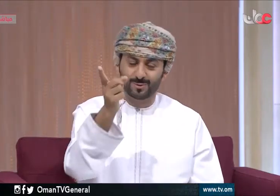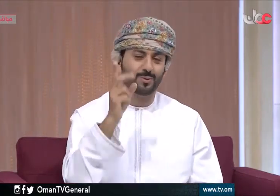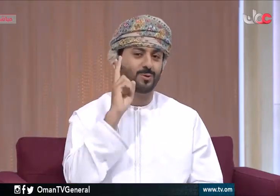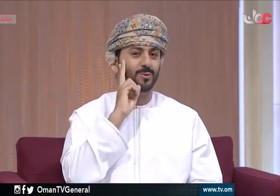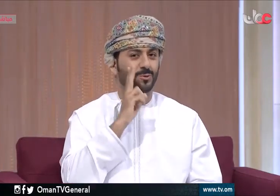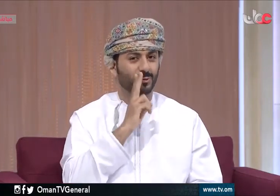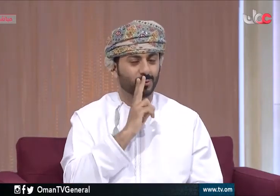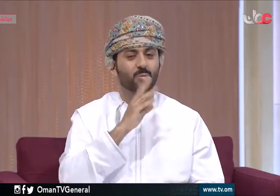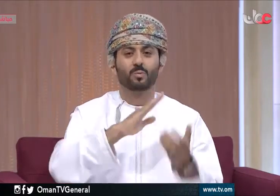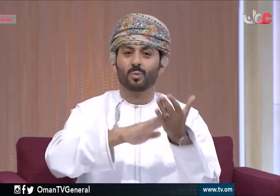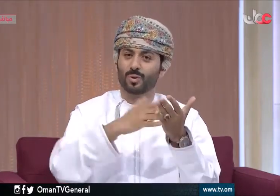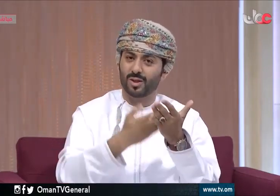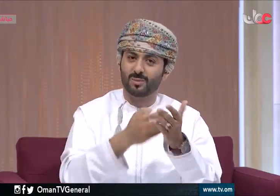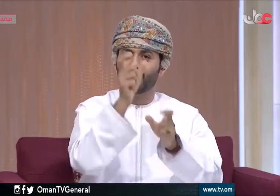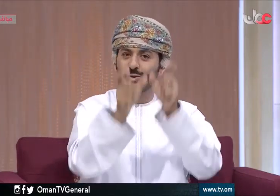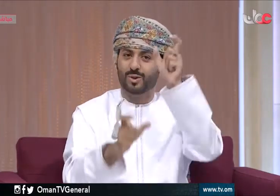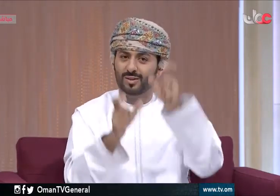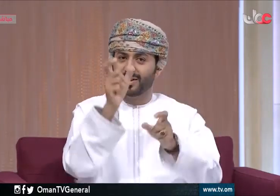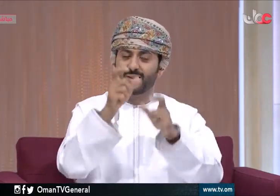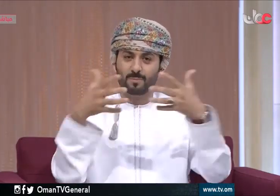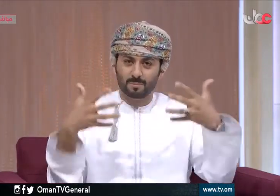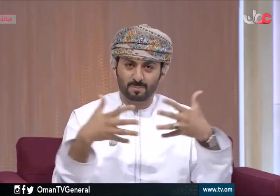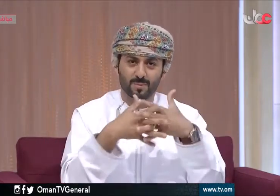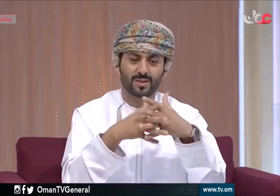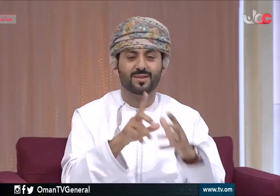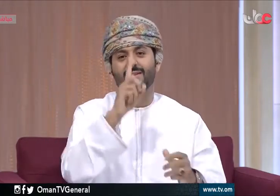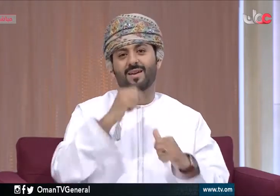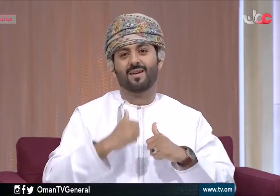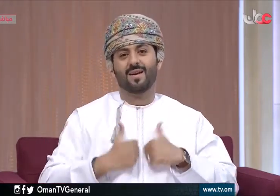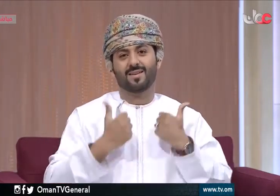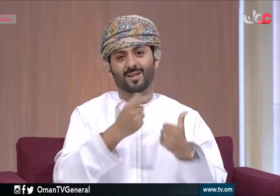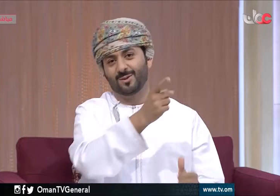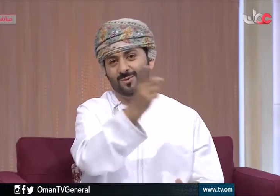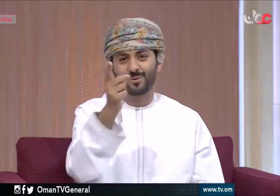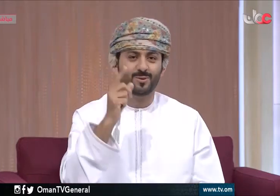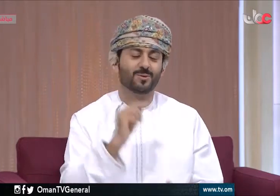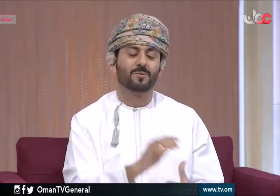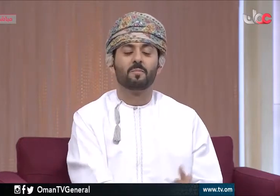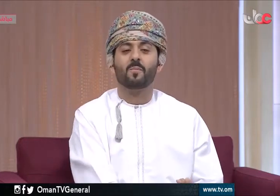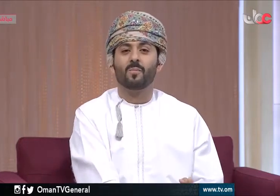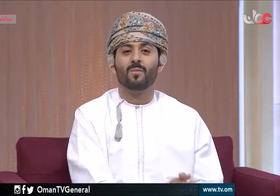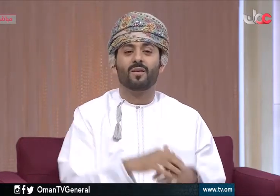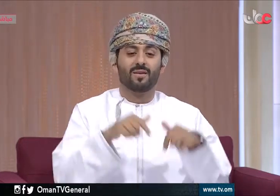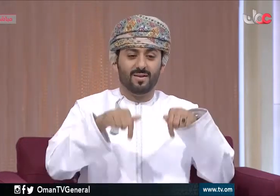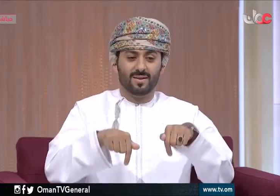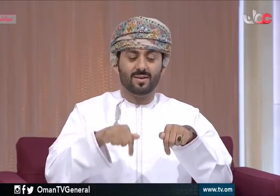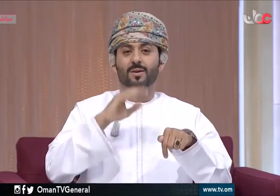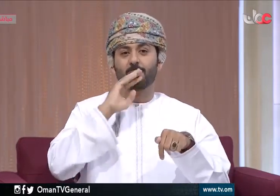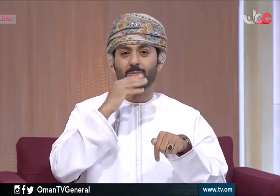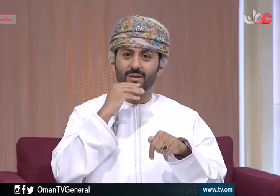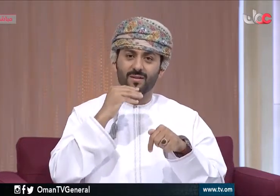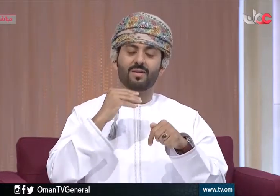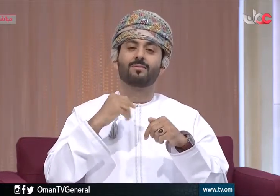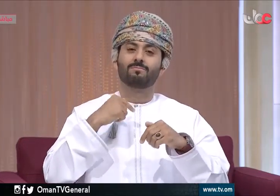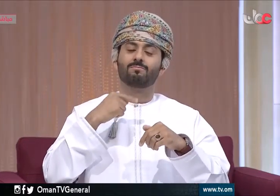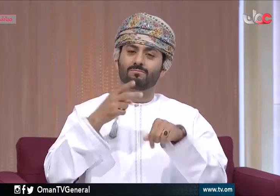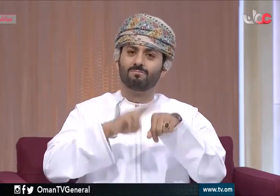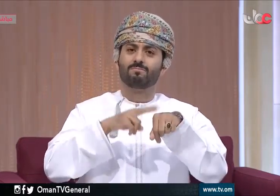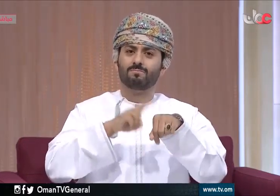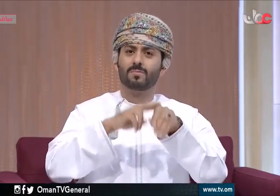الابتسامة، صباح النشاط والهمة لجميع الصم وأيضا المترجمين بلغة